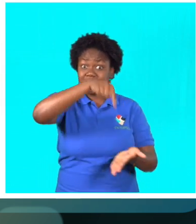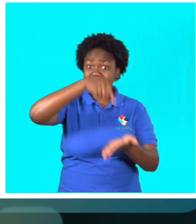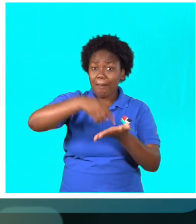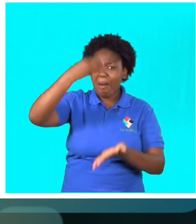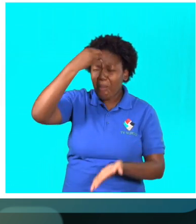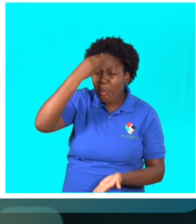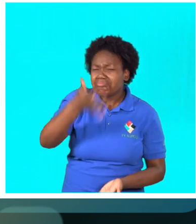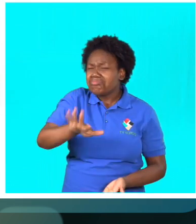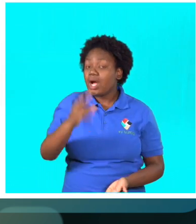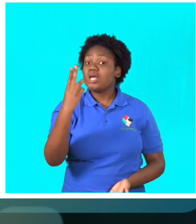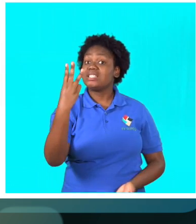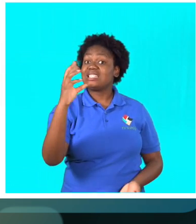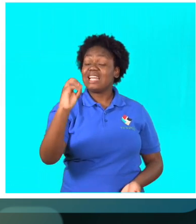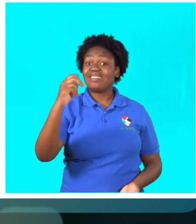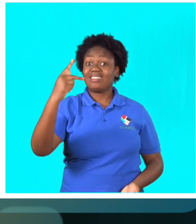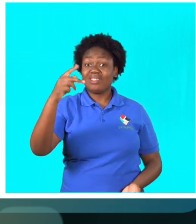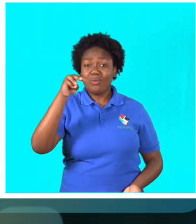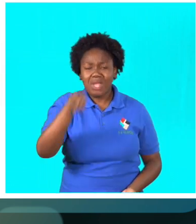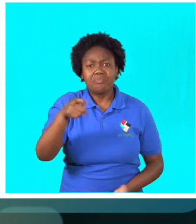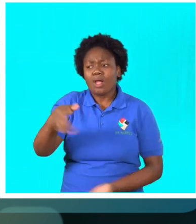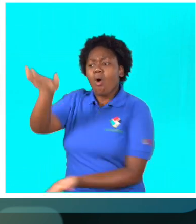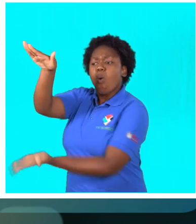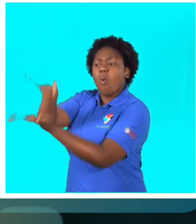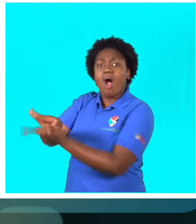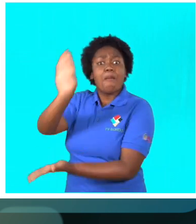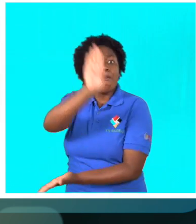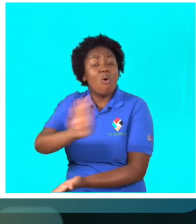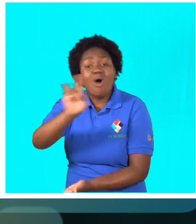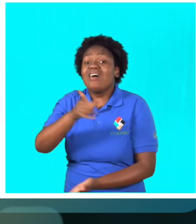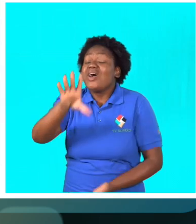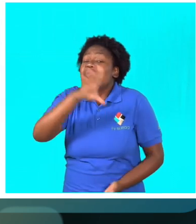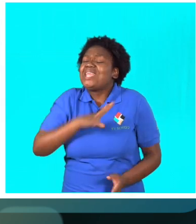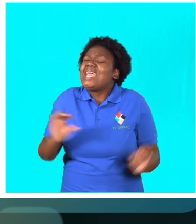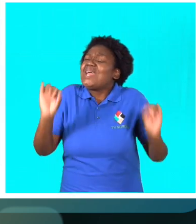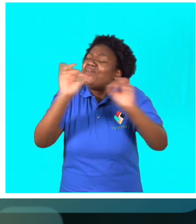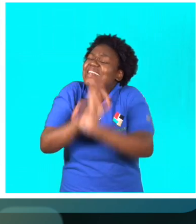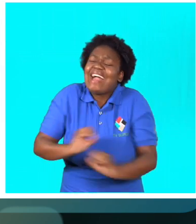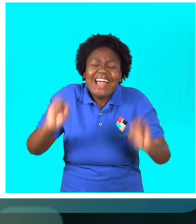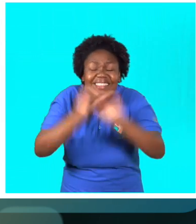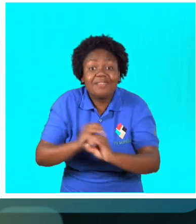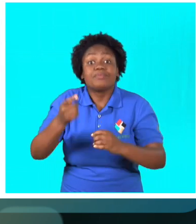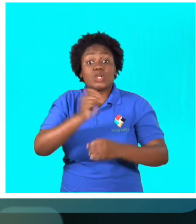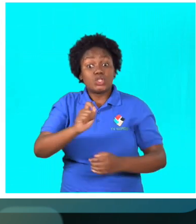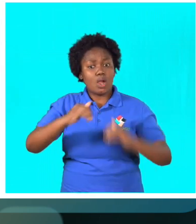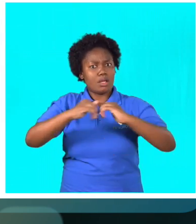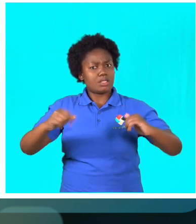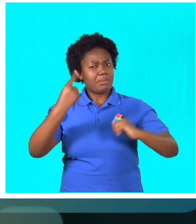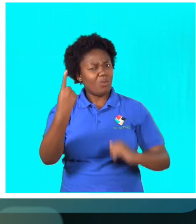Para aprender língua de sinais, Fátima terá que procurar mais de 30 quilômetros até a cidade de Maputo.